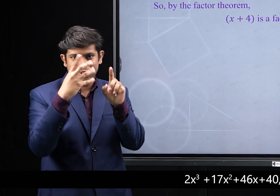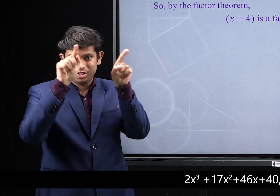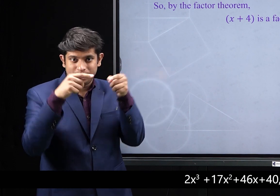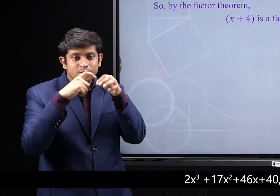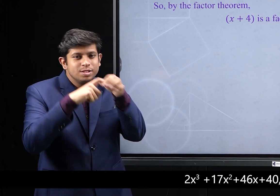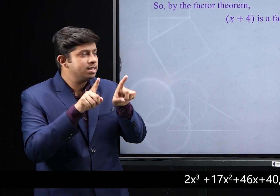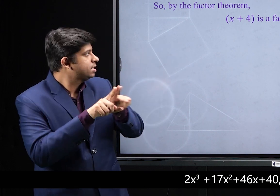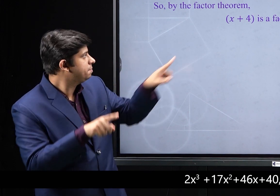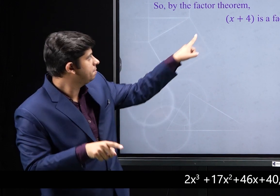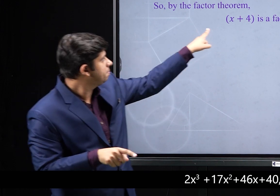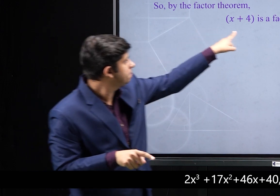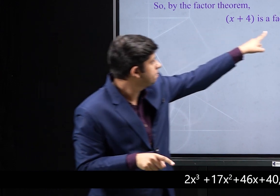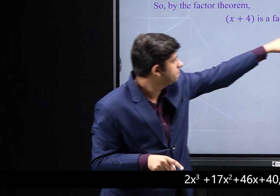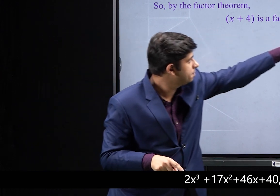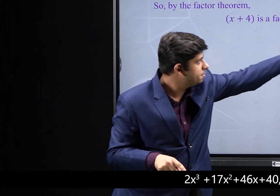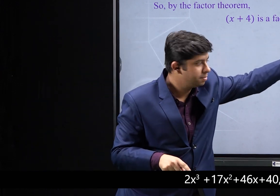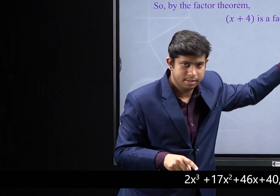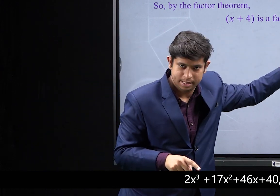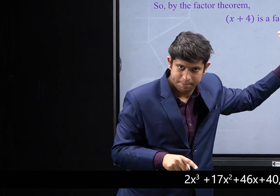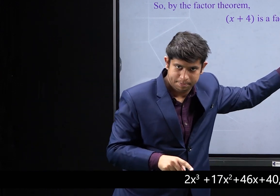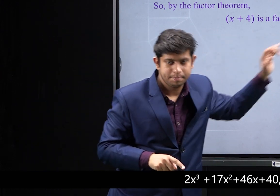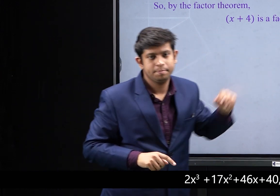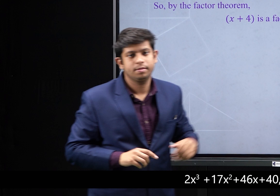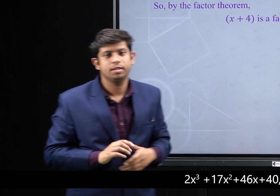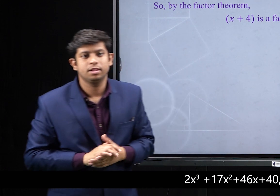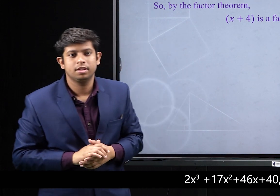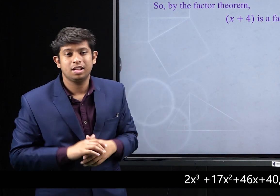x³ ప్లస్ 17x² ప్లస్ 46x ప్లస్ 40.